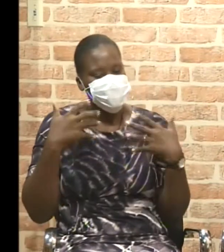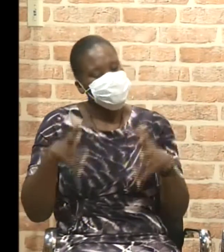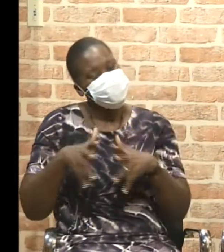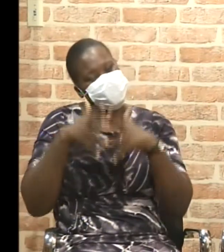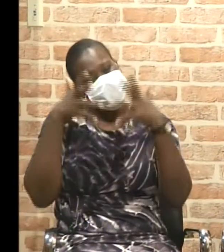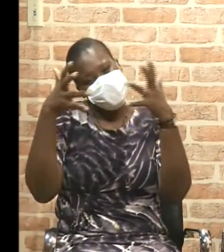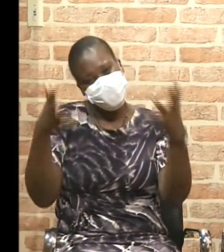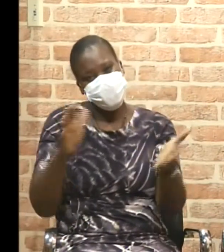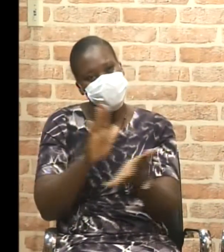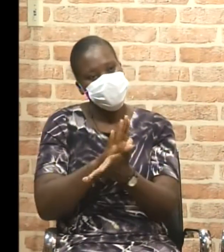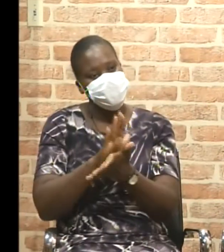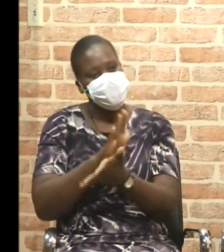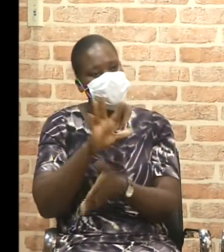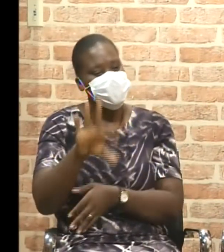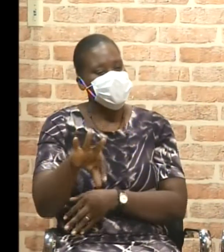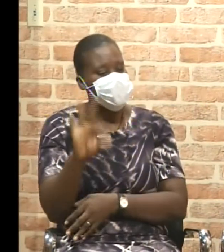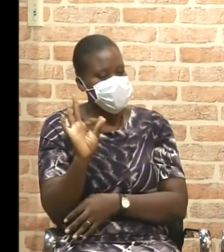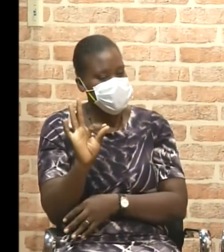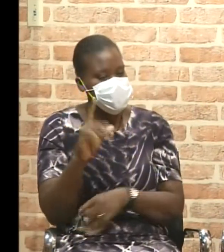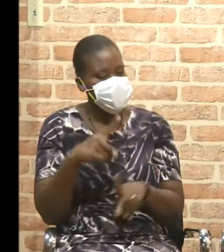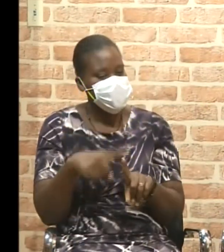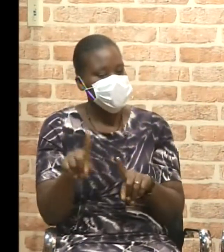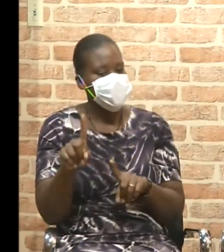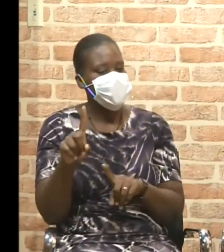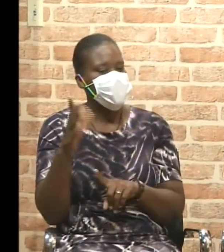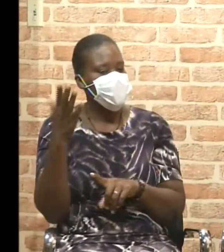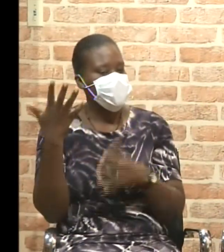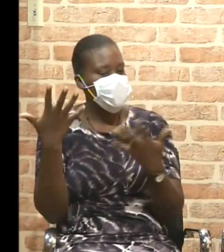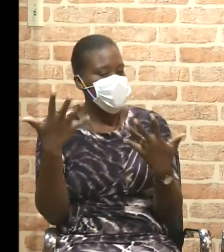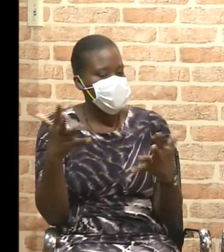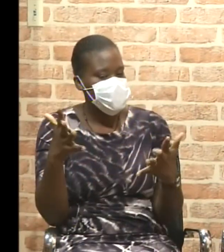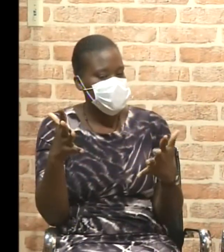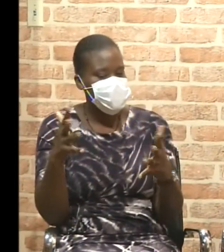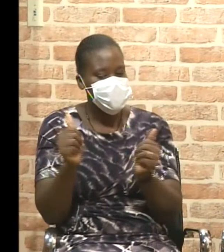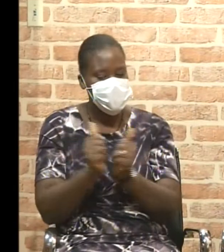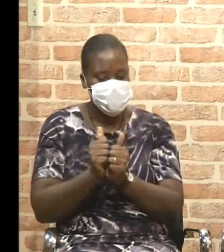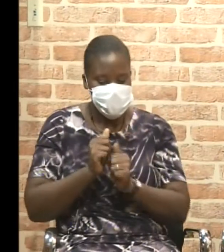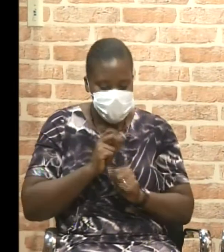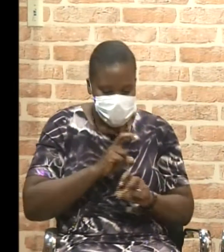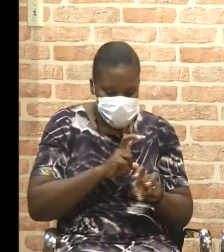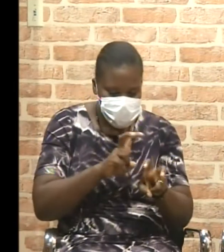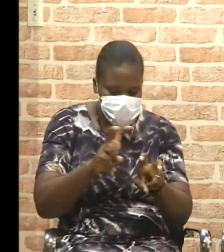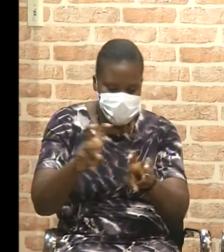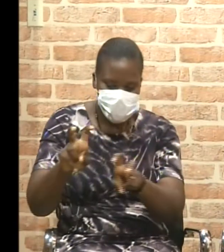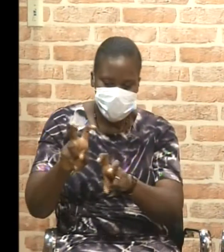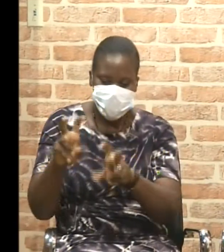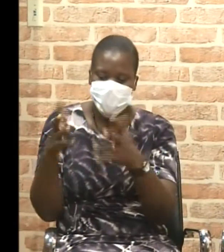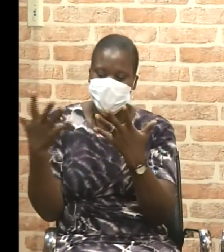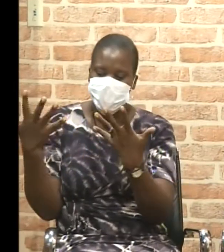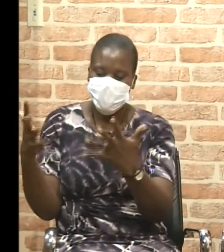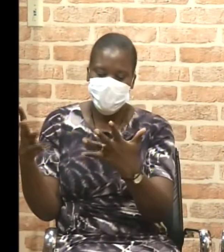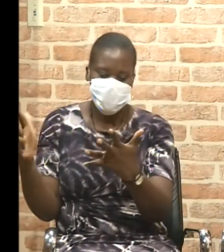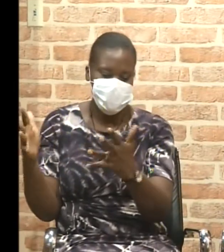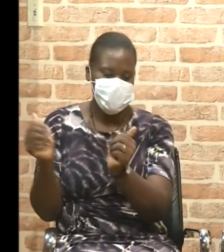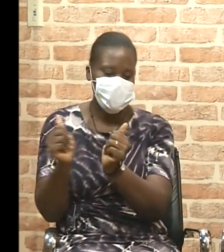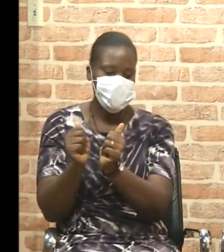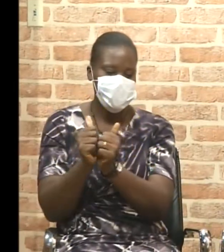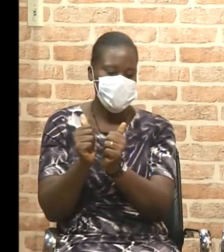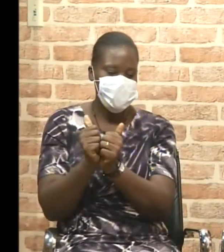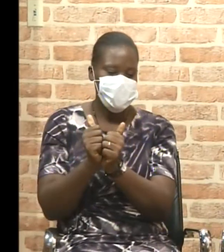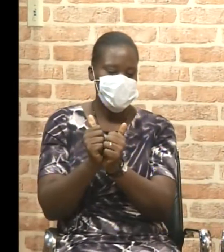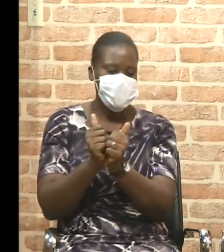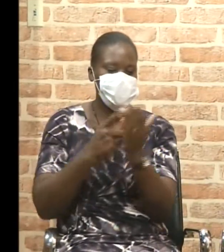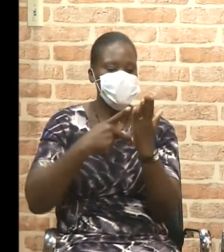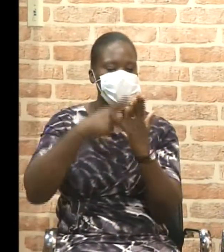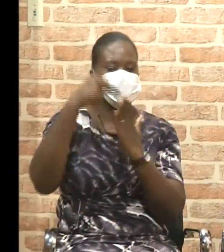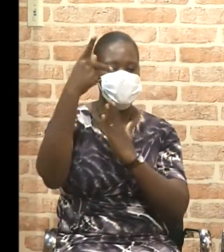joignons, je nous dis à. Mais nous déjà fait toute évaluation nous déjà et là nous gain temps terminer tout parce que avec nos jeunes plan